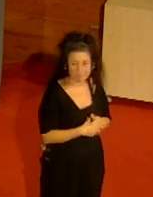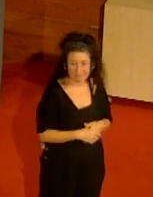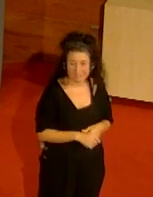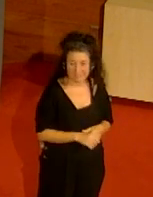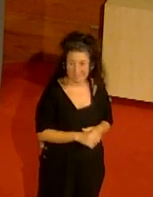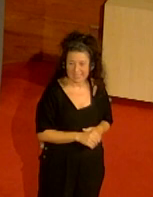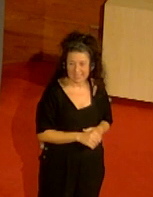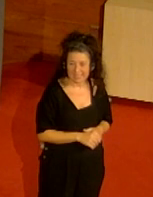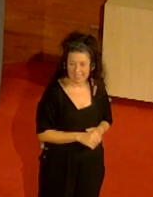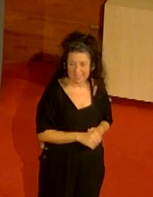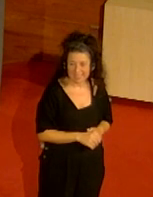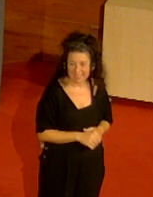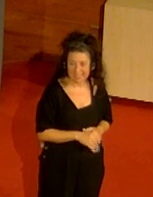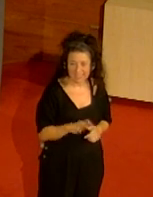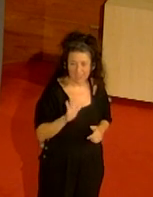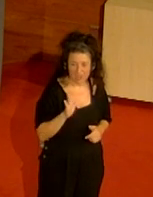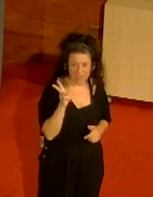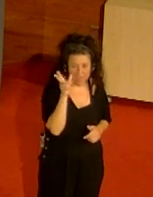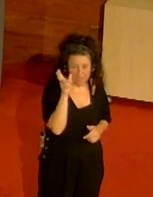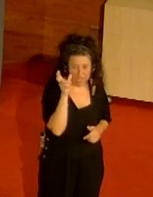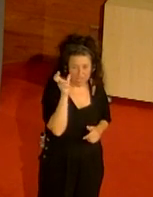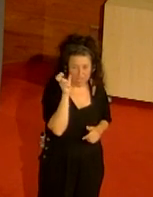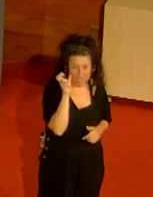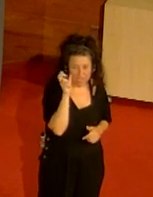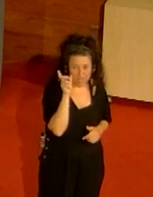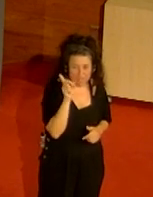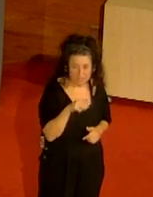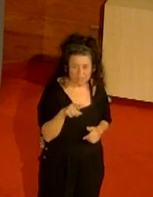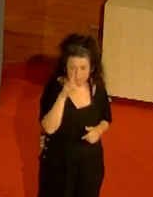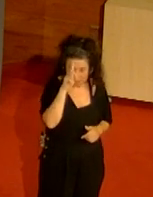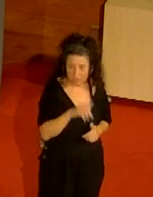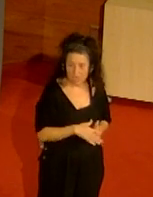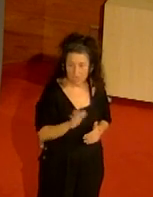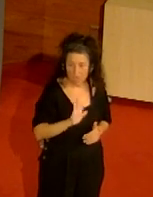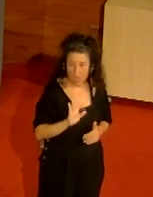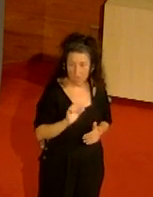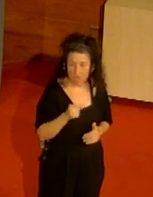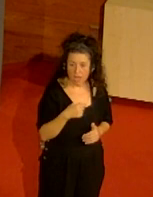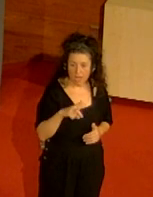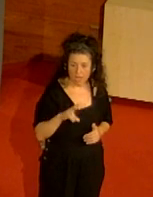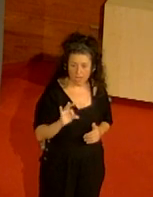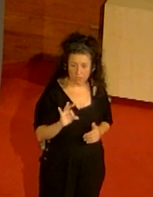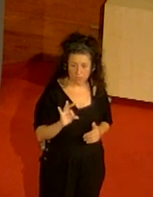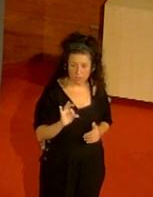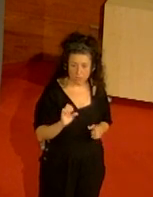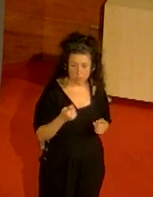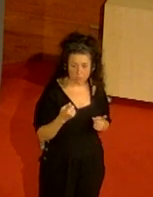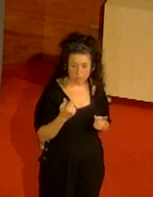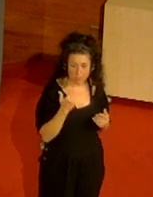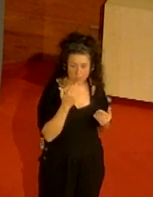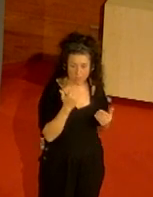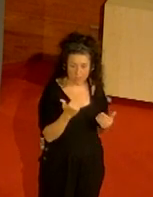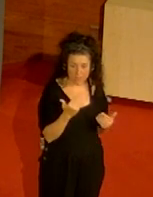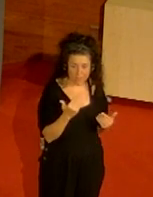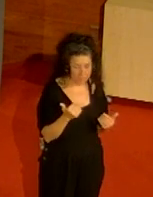no sé si me oye, si me oye. Hola, Luz. Hola. Primeramente, darte las gracias por la oportunidad